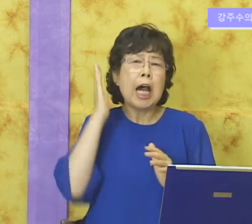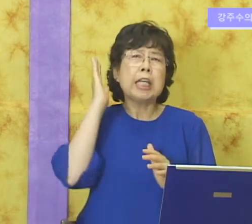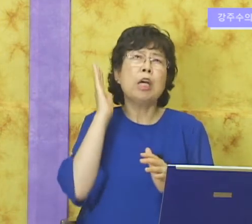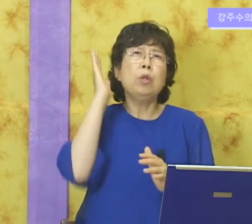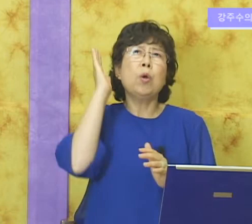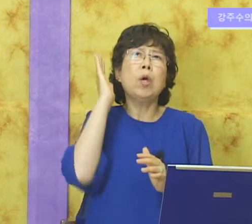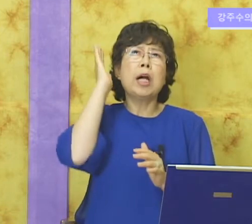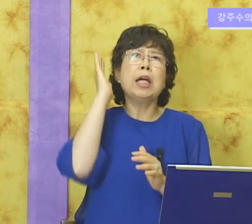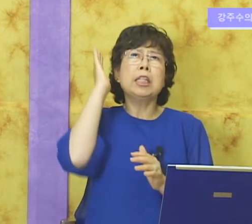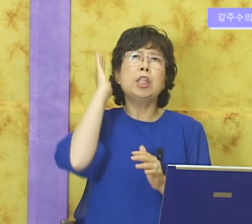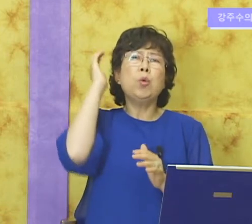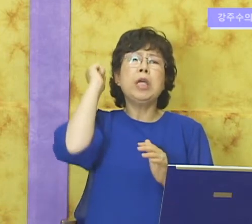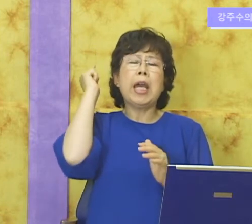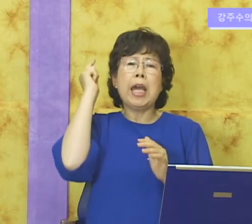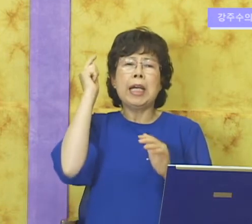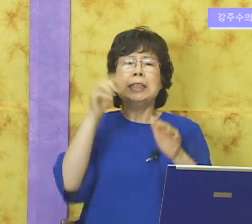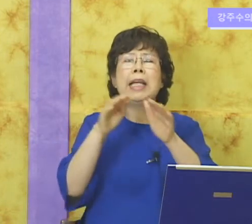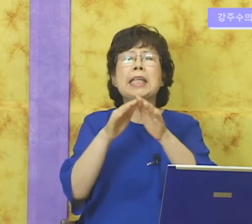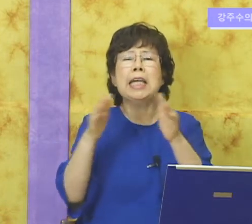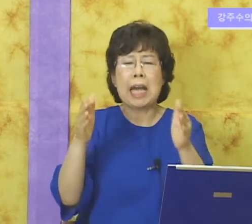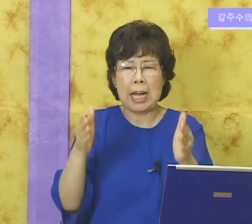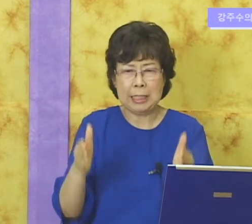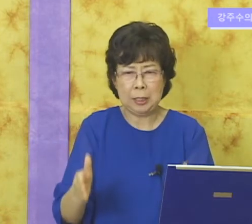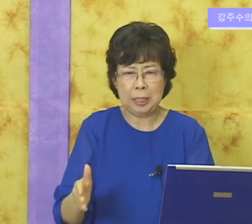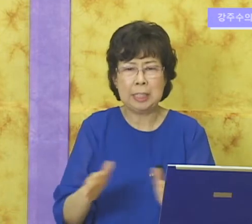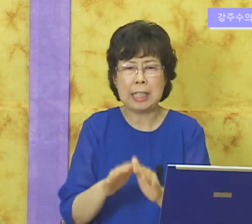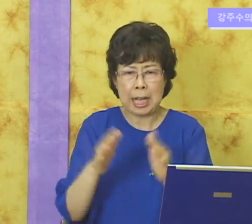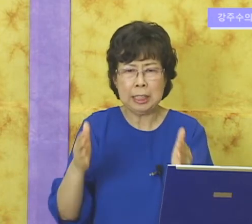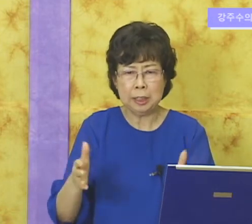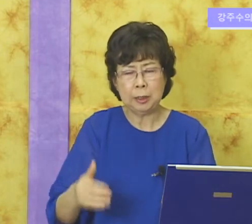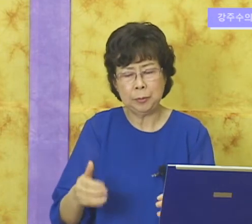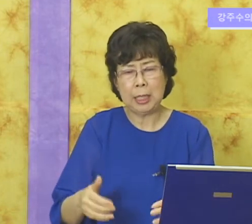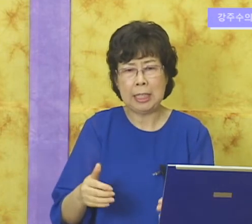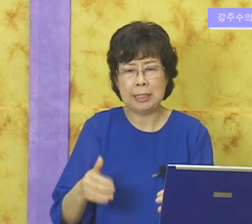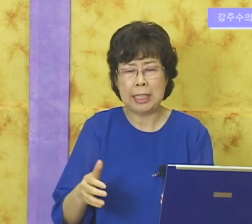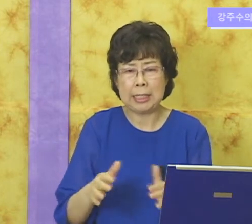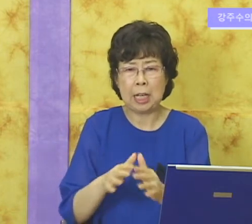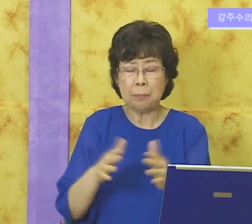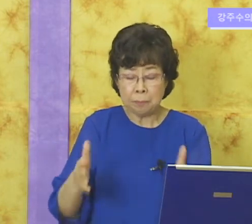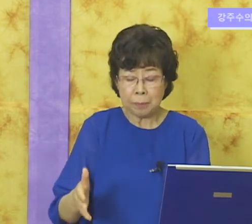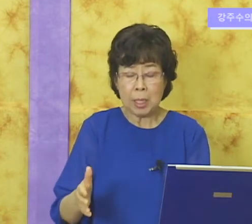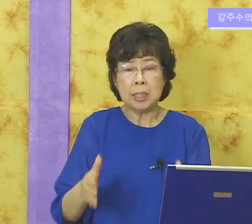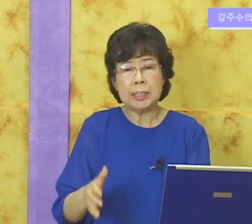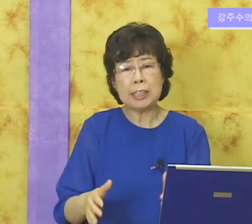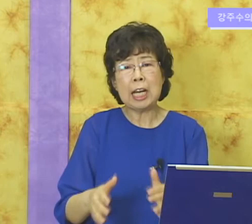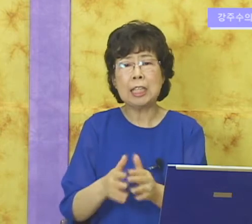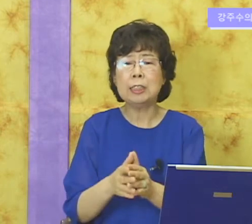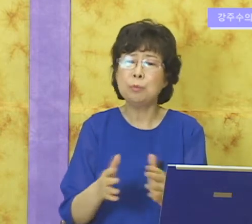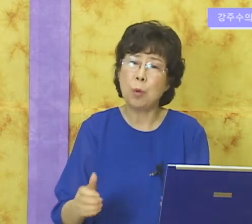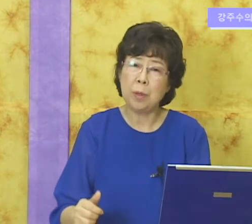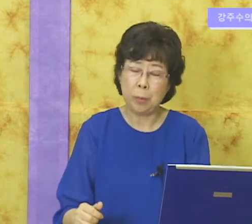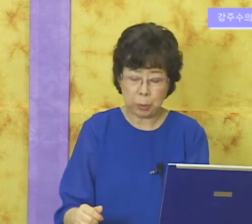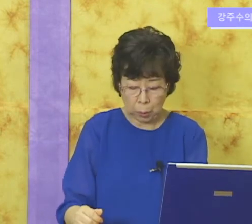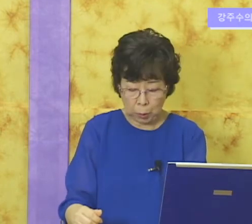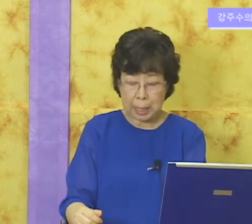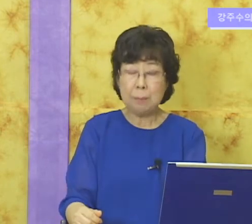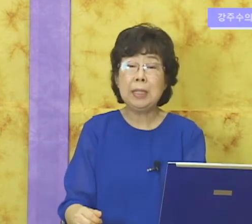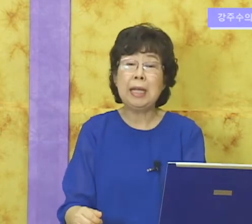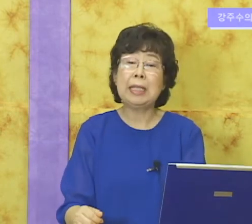아기가 위로 올라간 그 위에 책상이 하나 있었는데, 앉는 책상. 그 책상 보면 보통 밑에